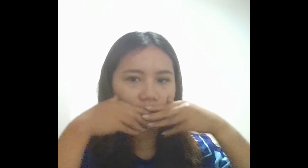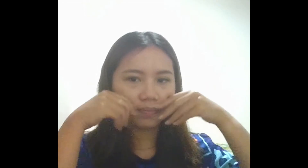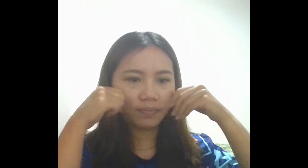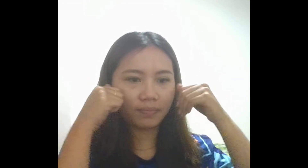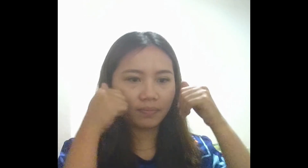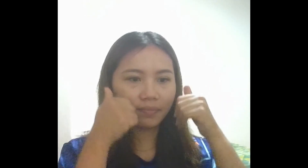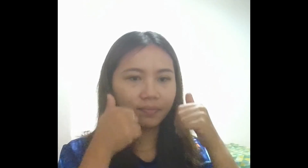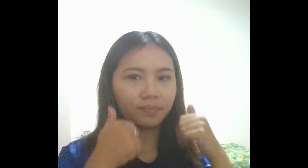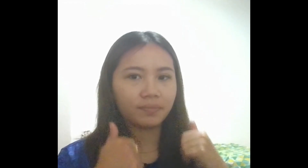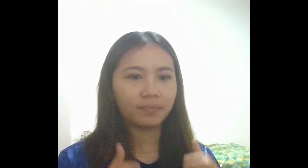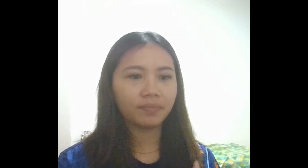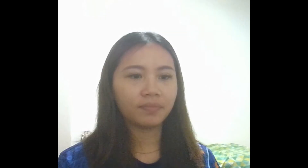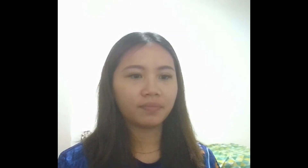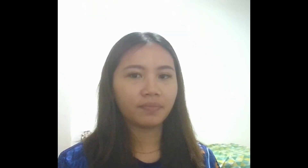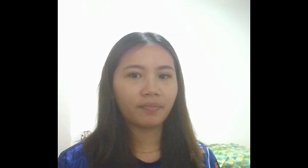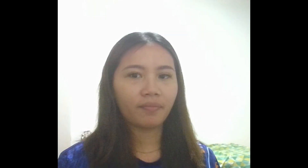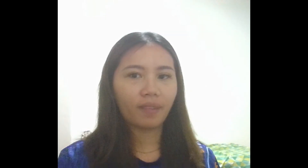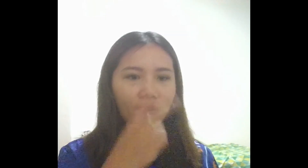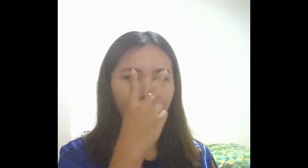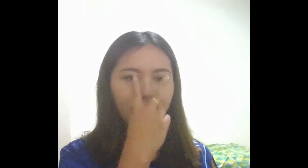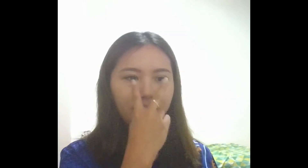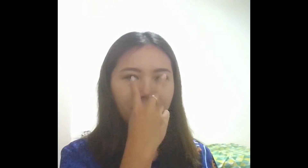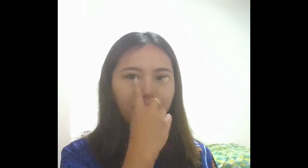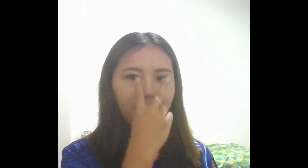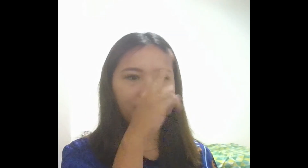Napapawi ang bighati,